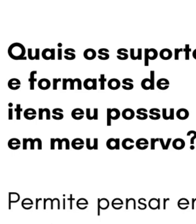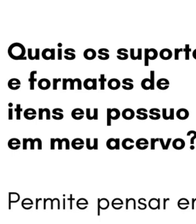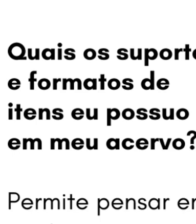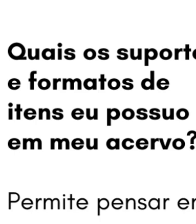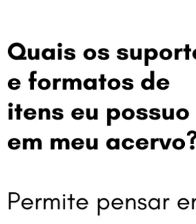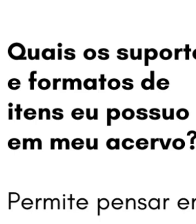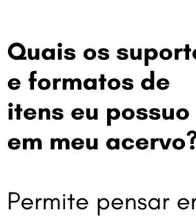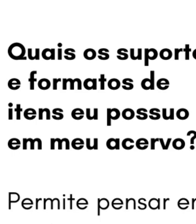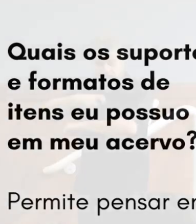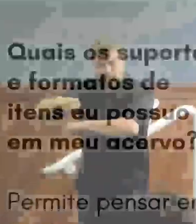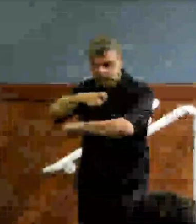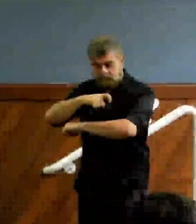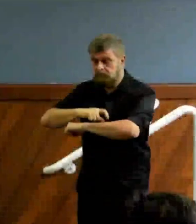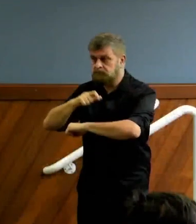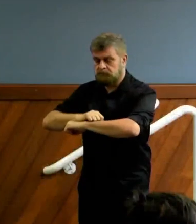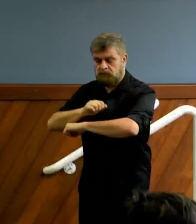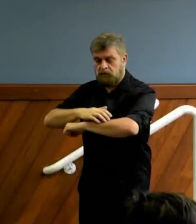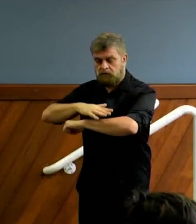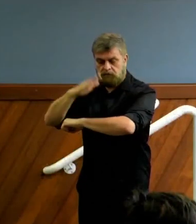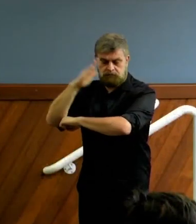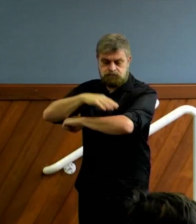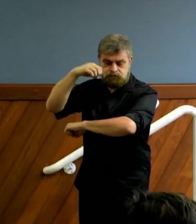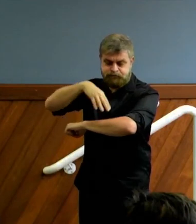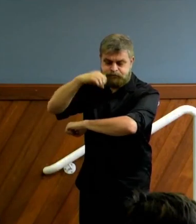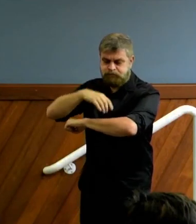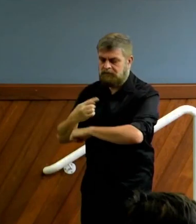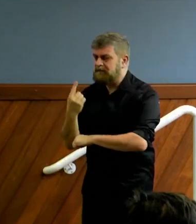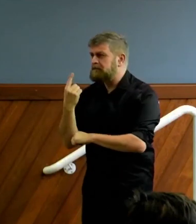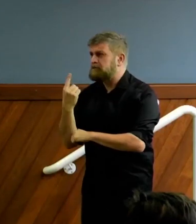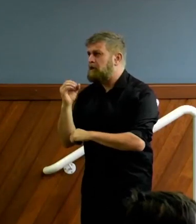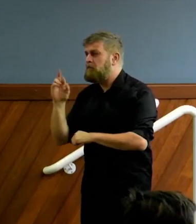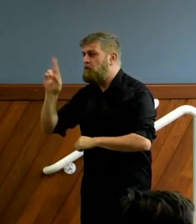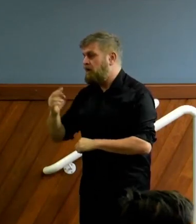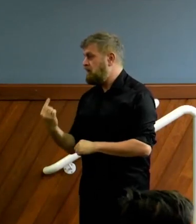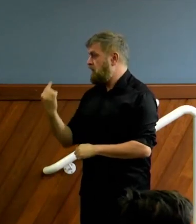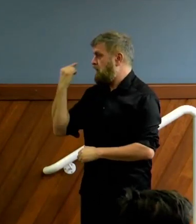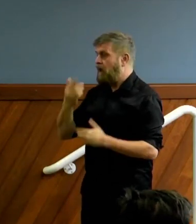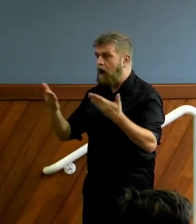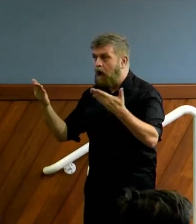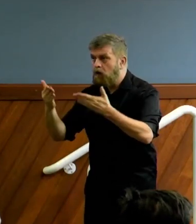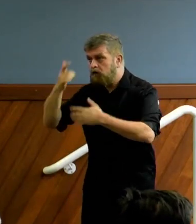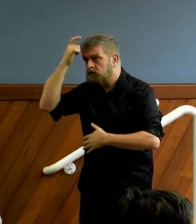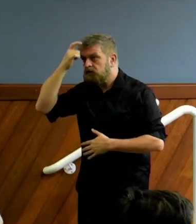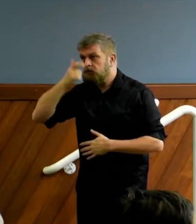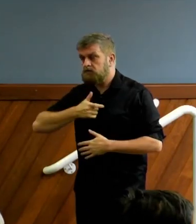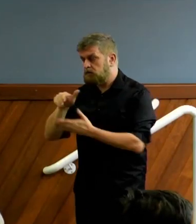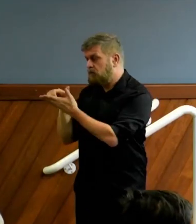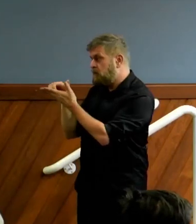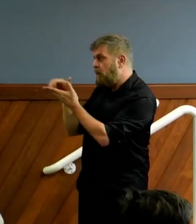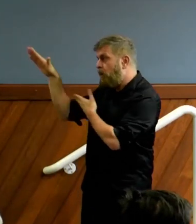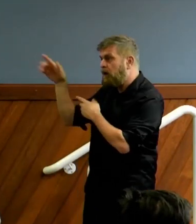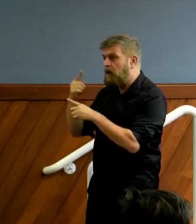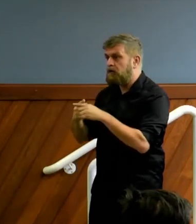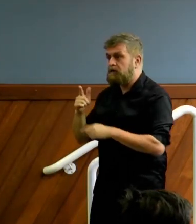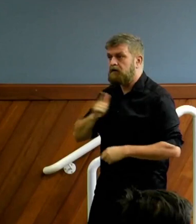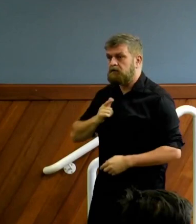planetário maior, que a gente tem um lá, que à época custou R$100 e poucos mil, que hoje eu só não mando ele embora porque